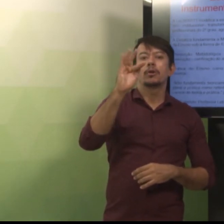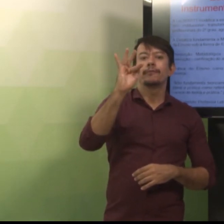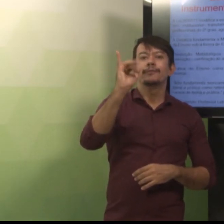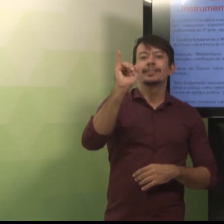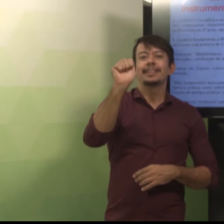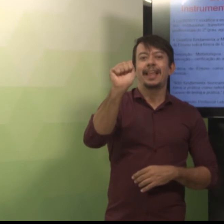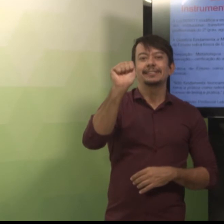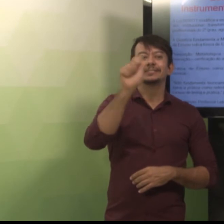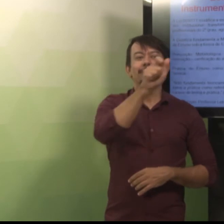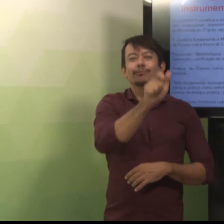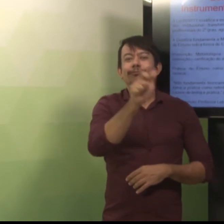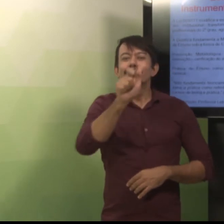um tema, biografia,